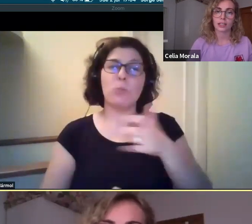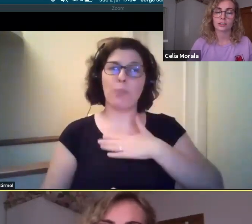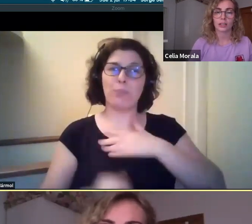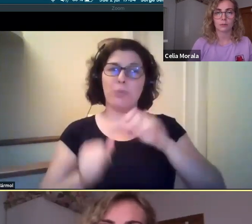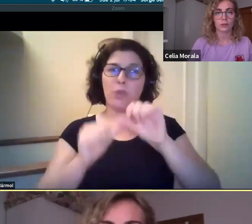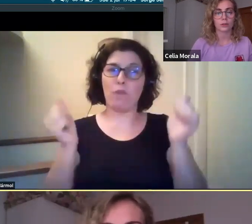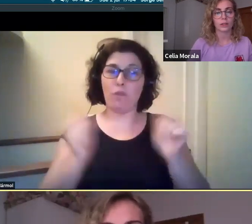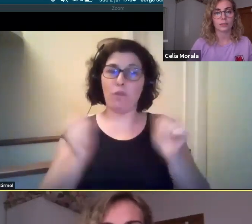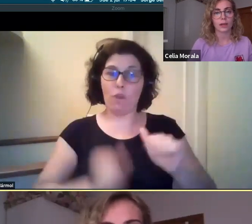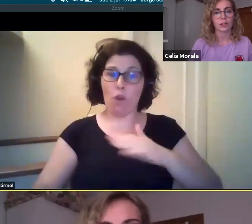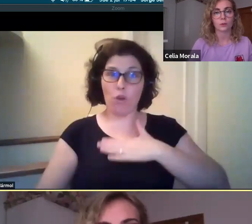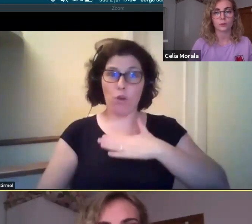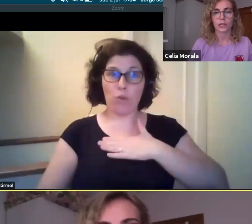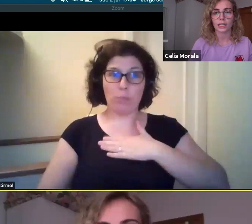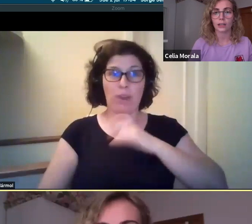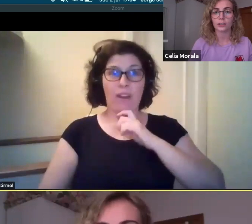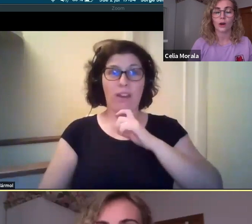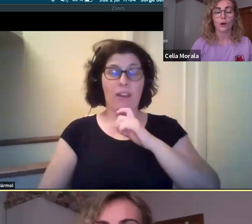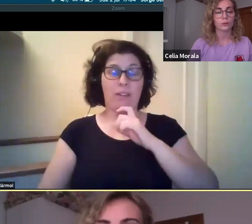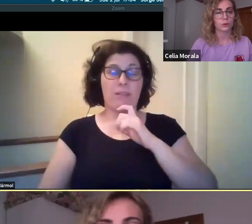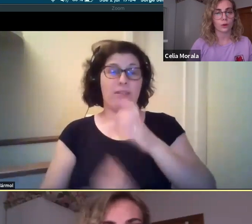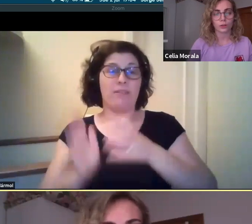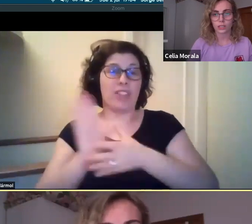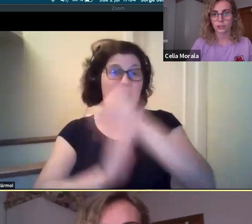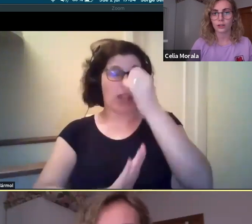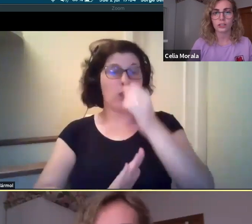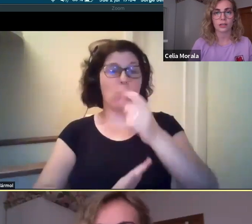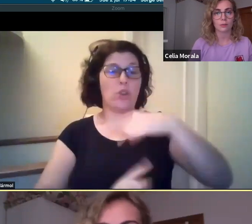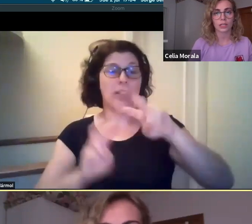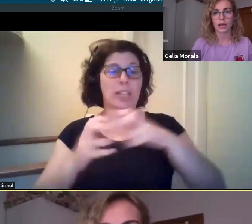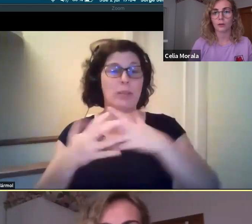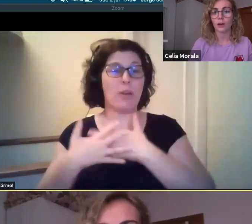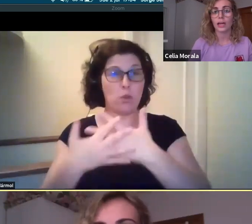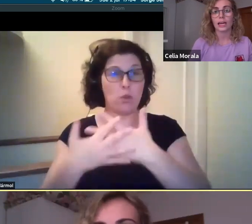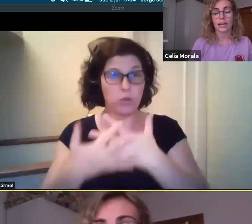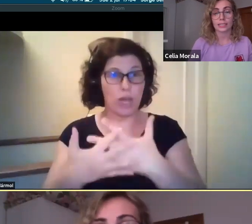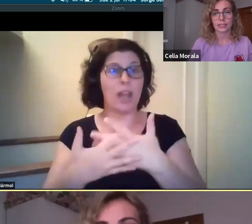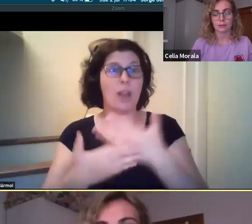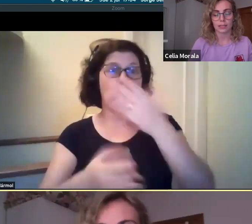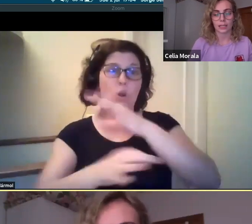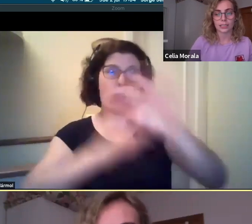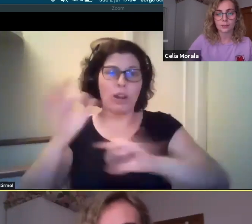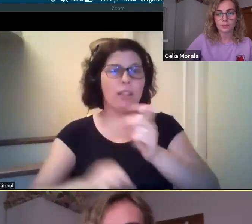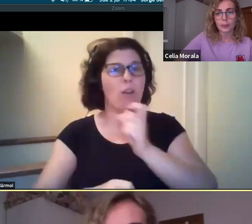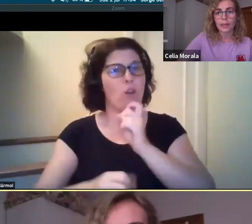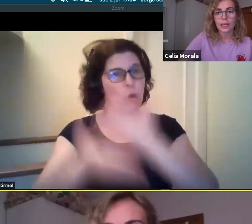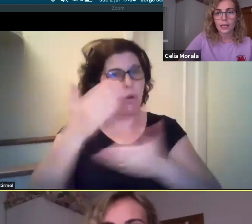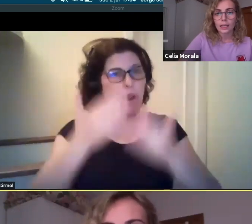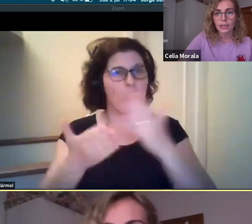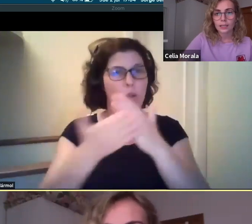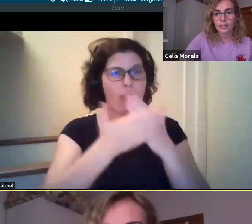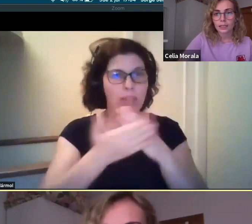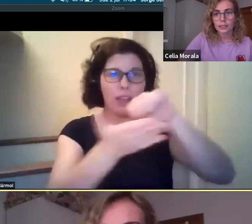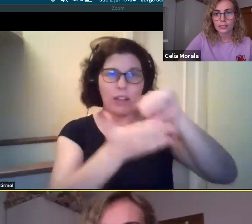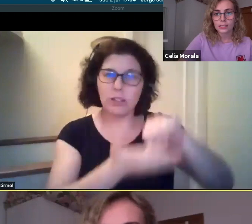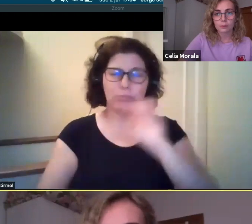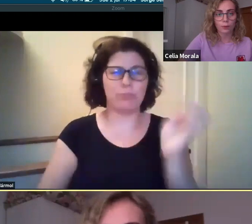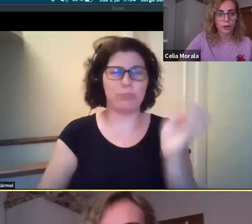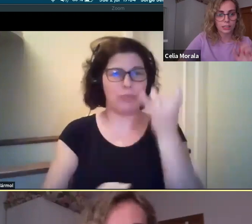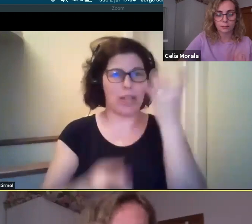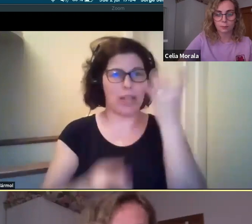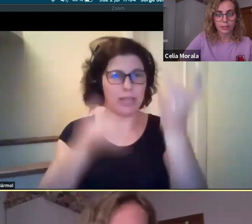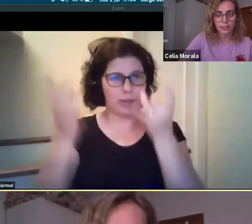FEDER gestionamos todo el tema de los voluntariados junto con los centros y llevamos a cabo las actividades.